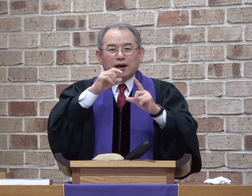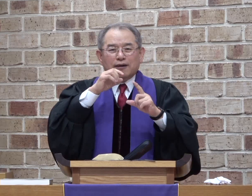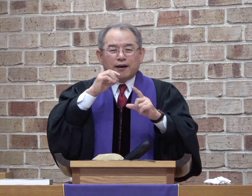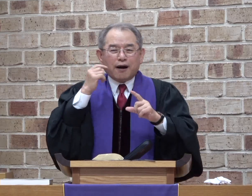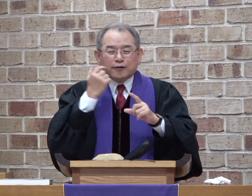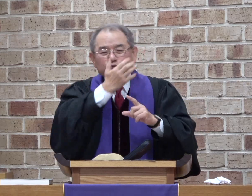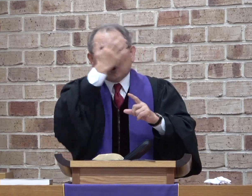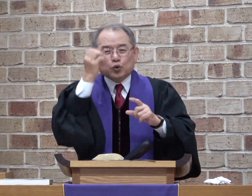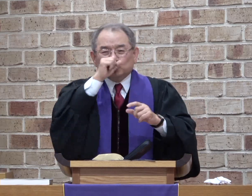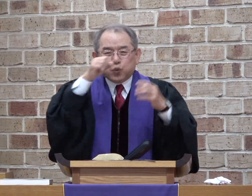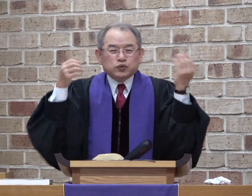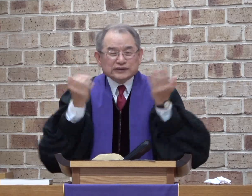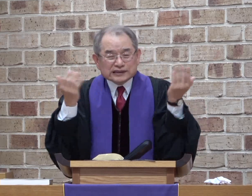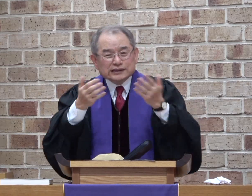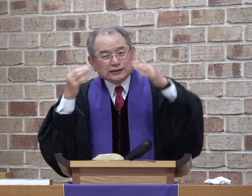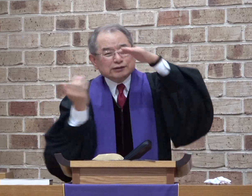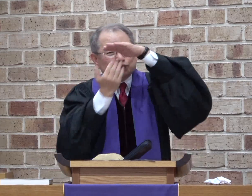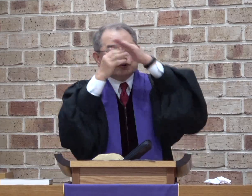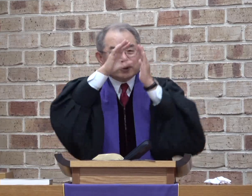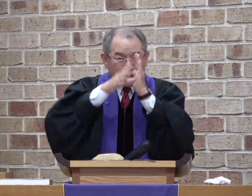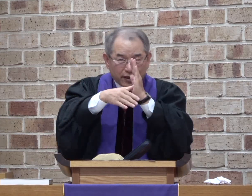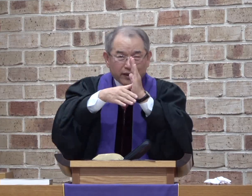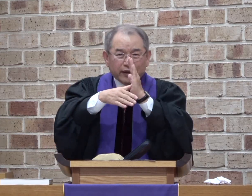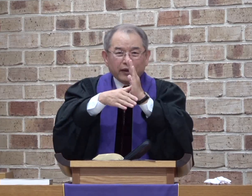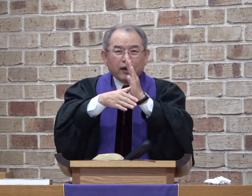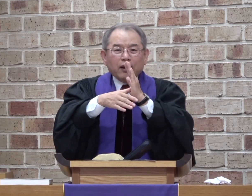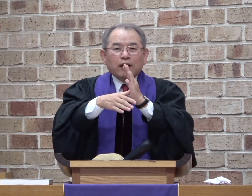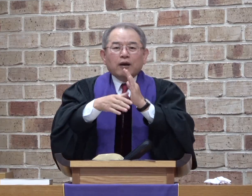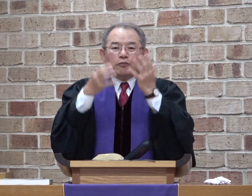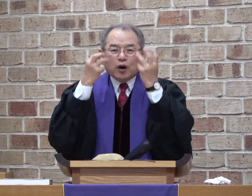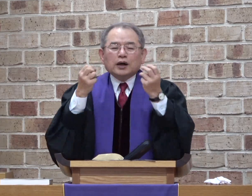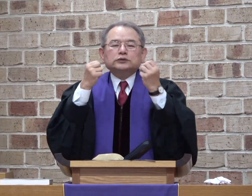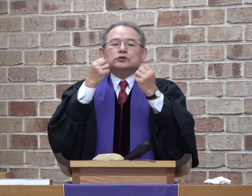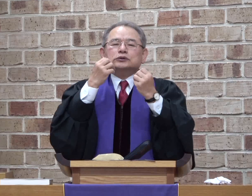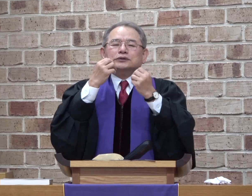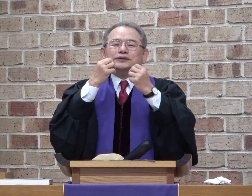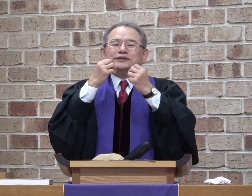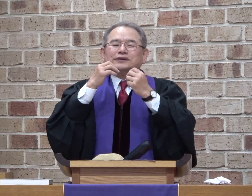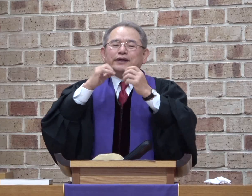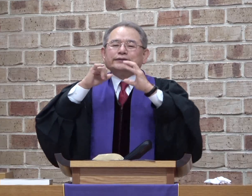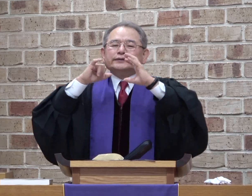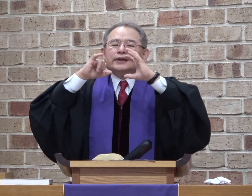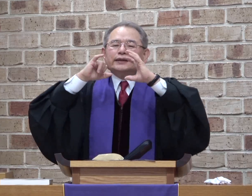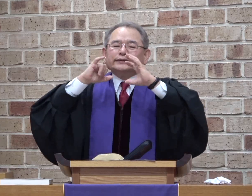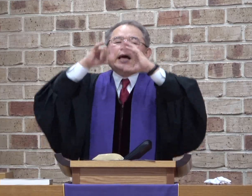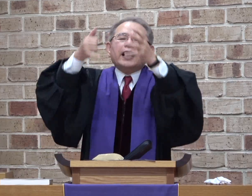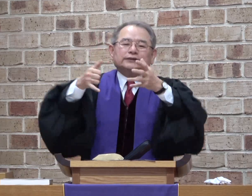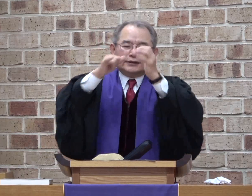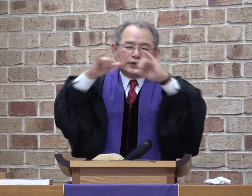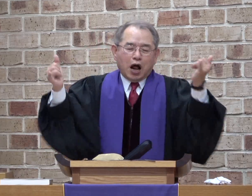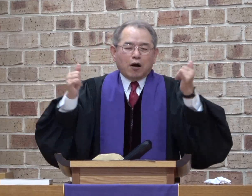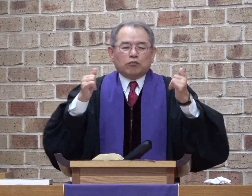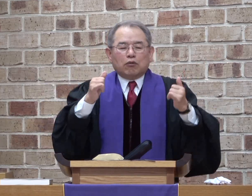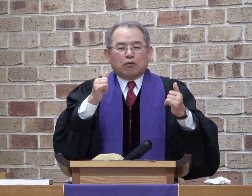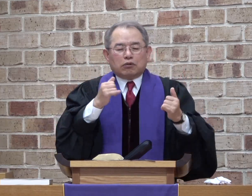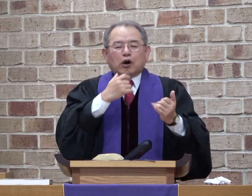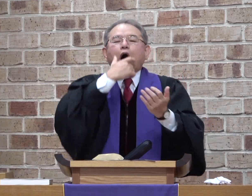아름다운 선한 일을 이룰 때 많은 세상의 사람들이 감동을